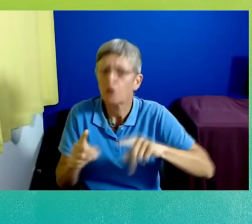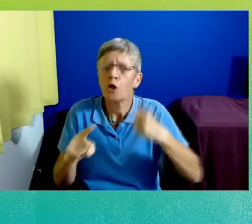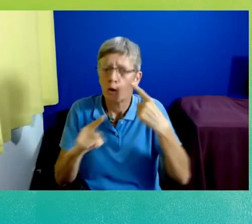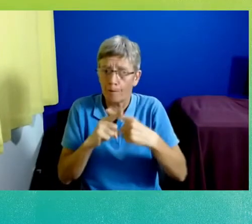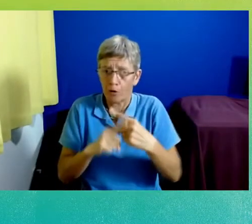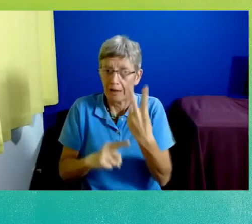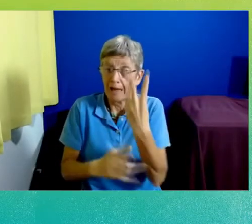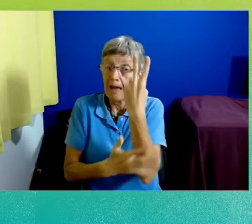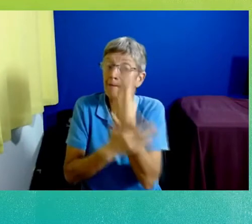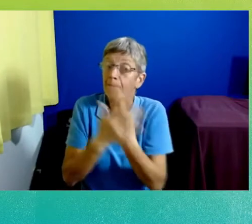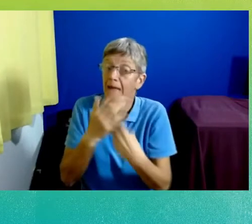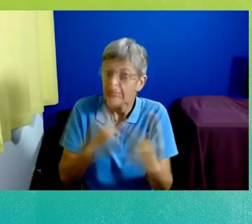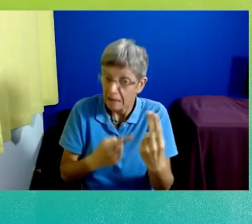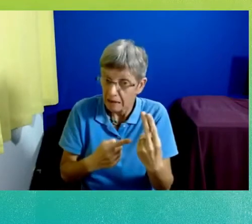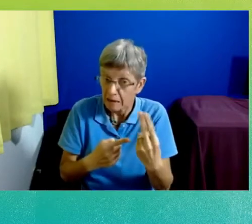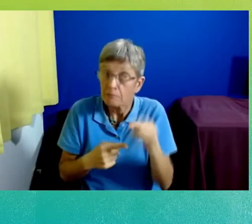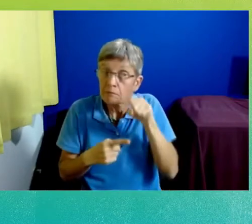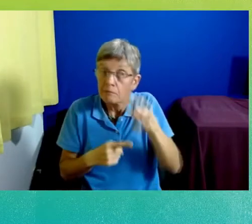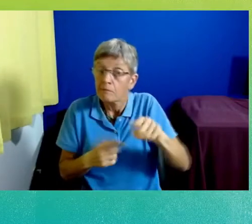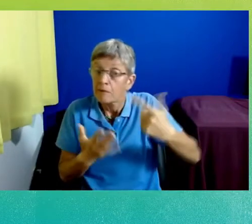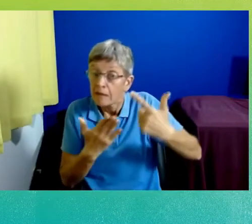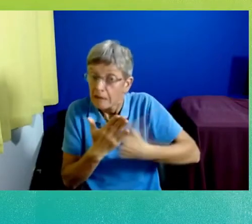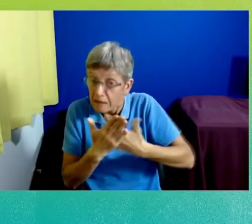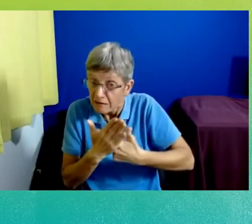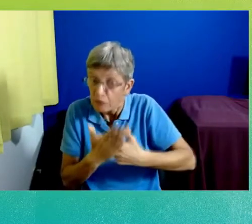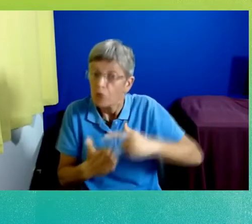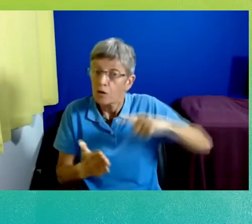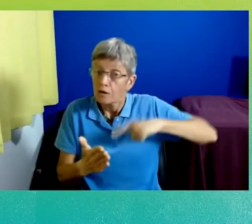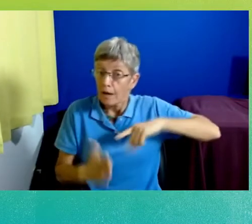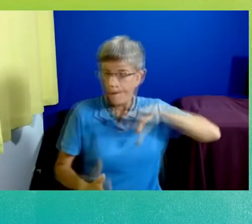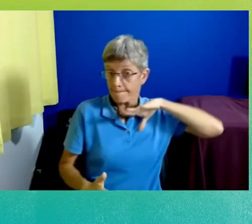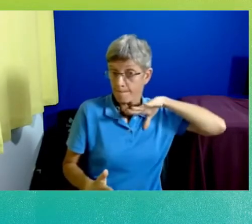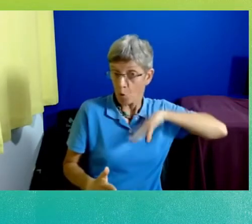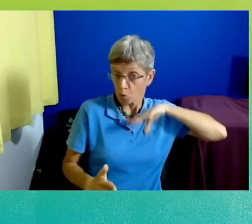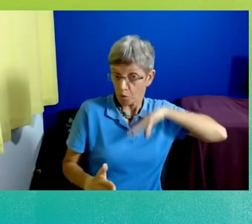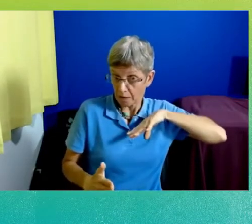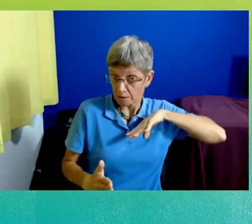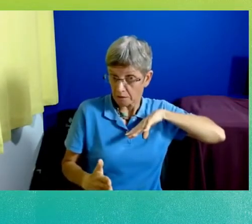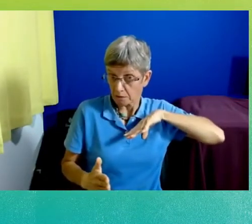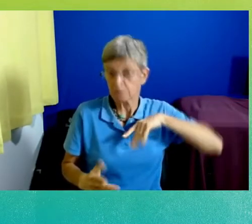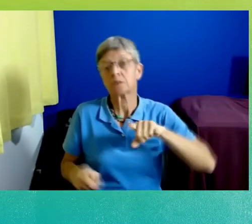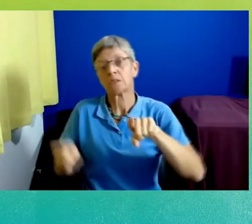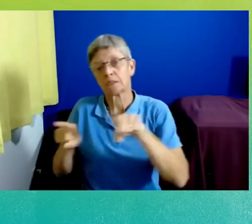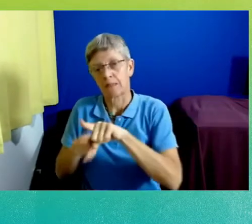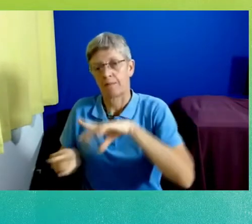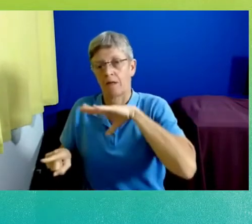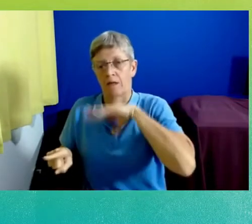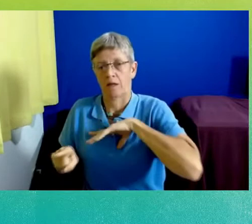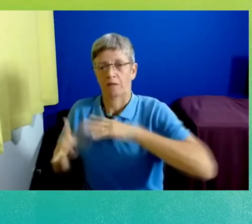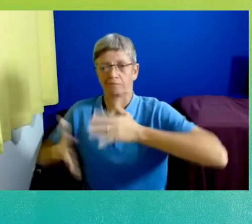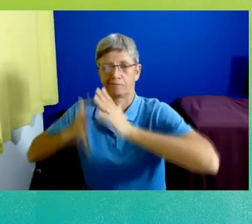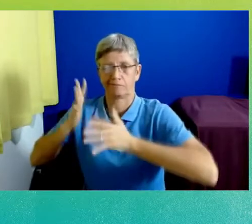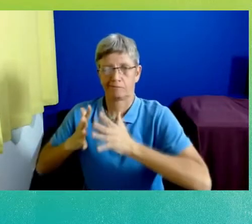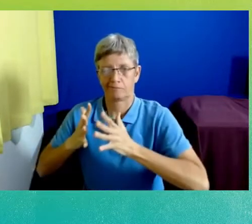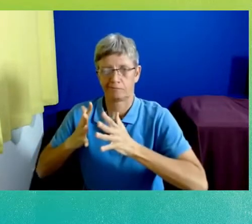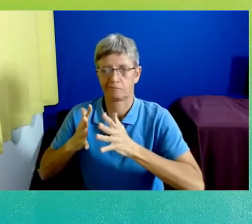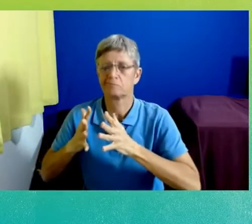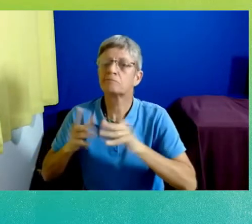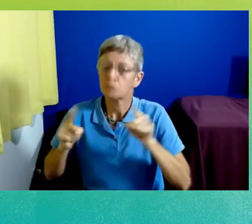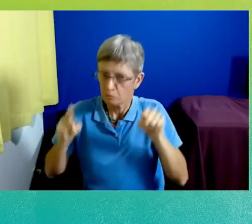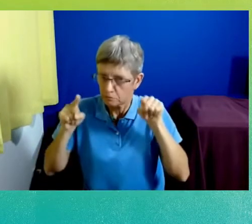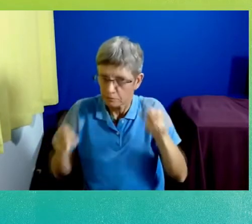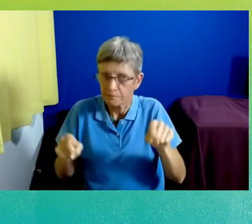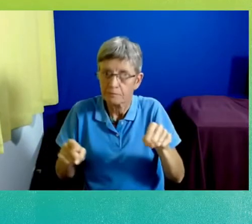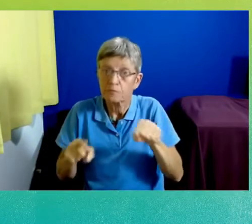ela está iniciando na língua de sinais. Na verdade, ela pode tirar proveito do livro, porque é um